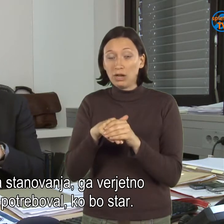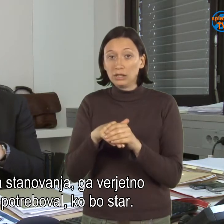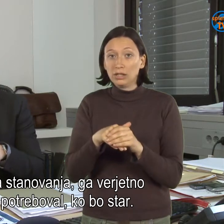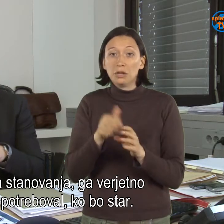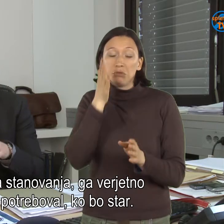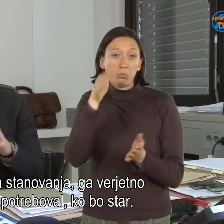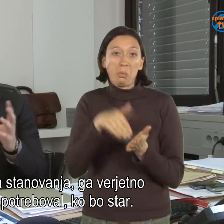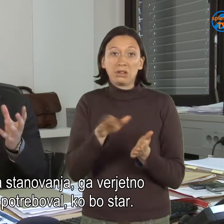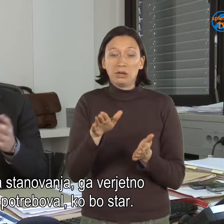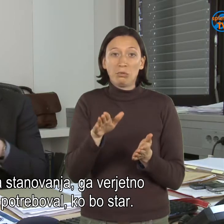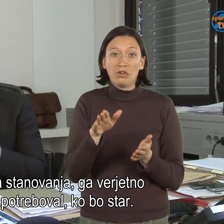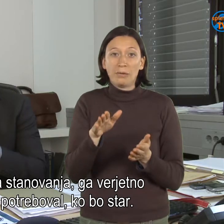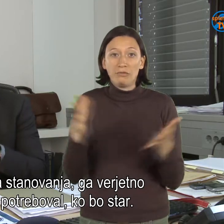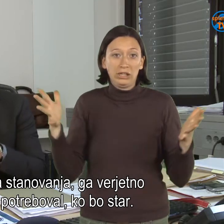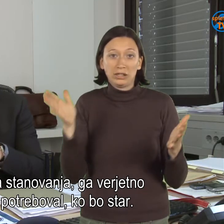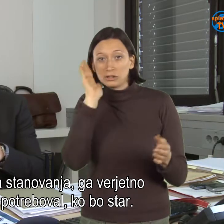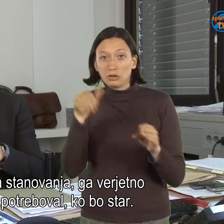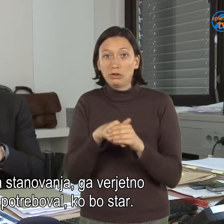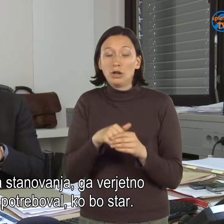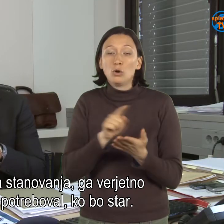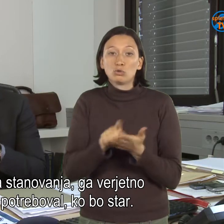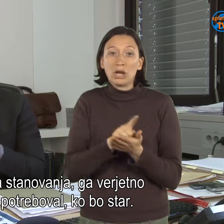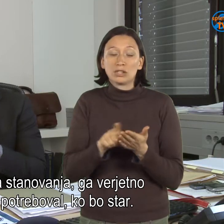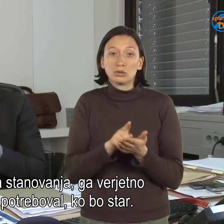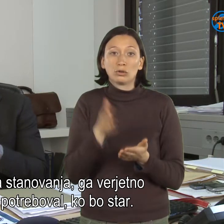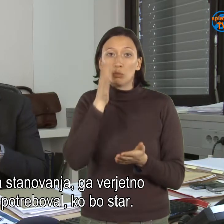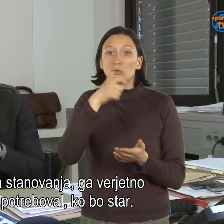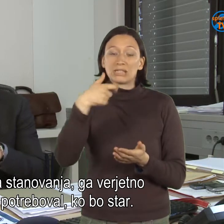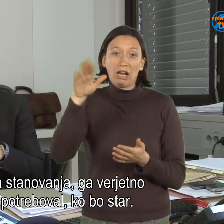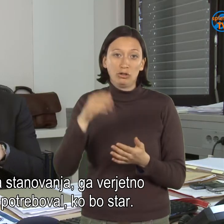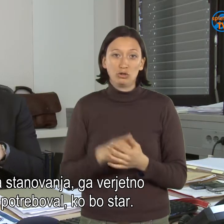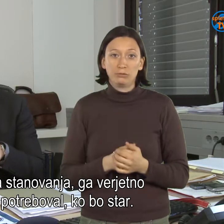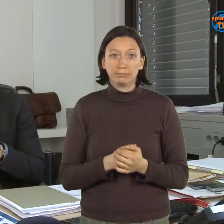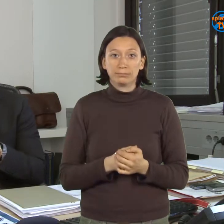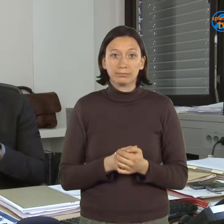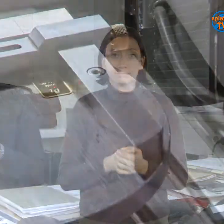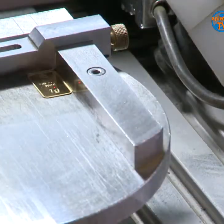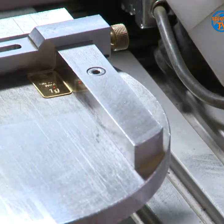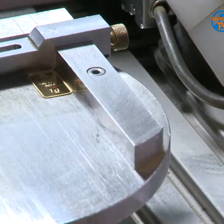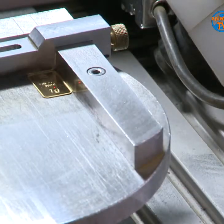verjetno ne bo potreboval velikega stanovanja v času, ko bo star.